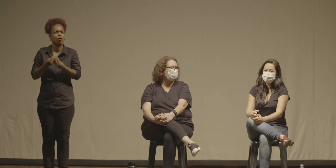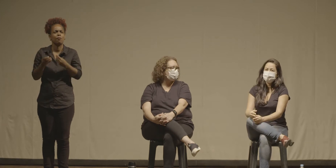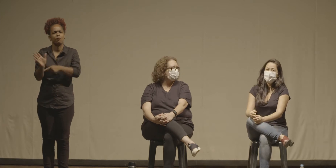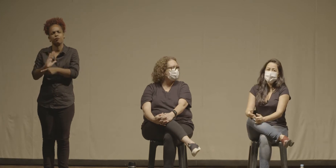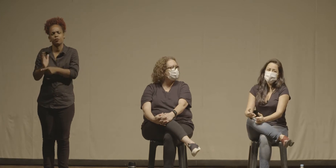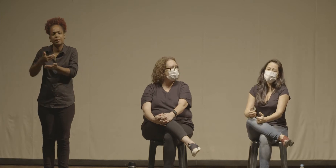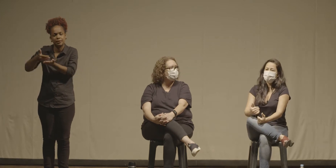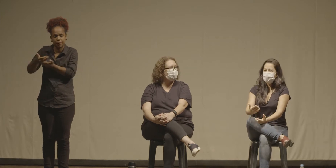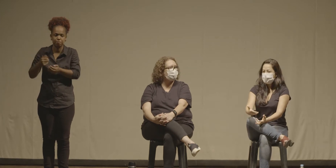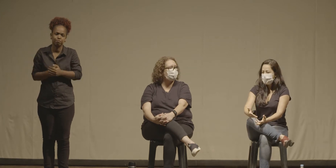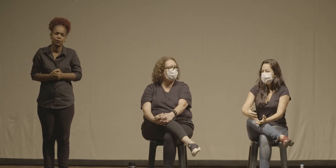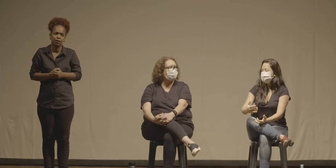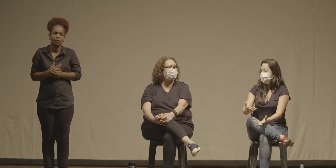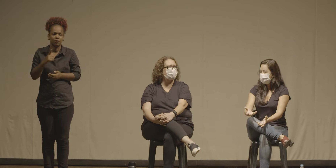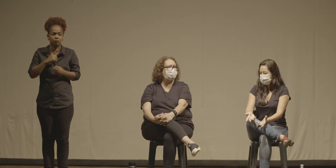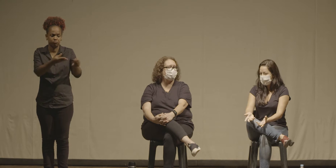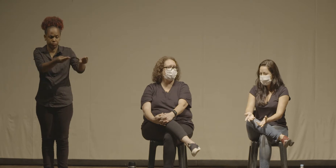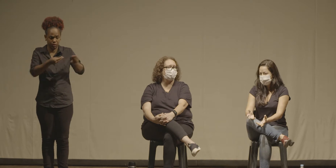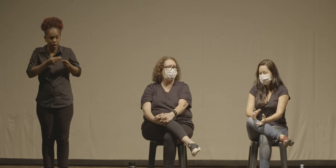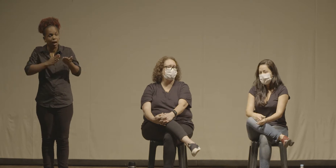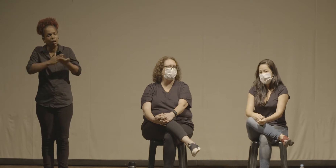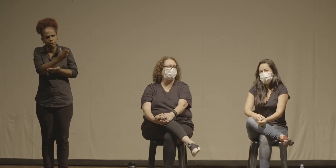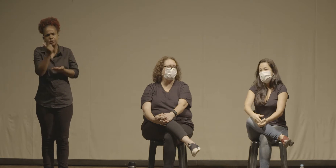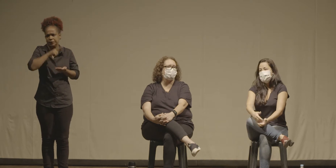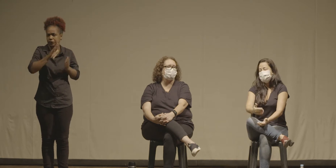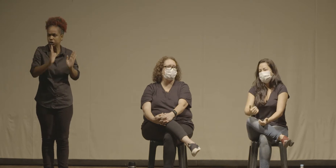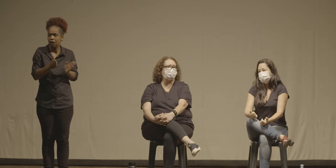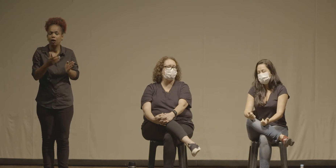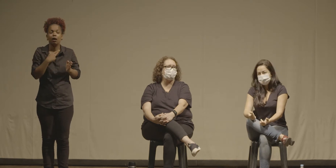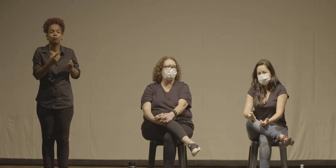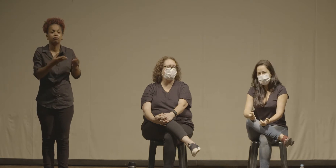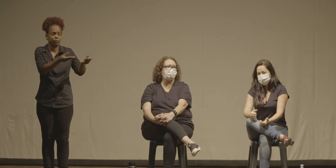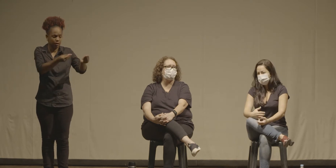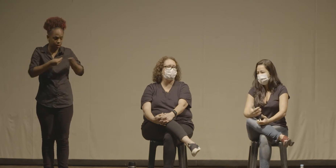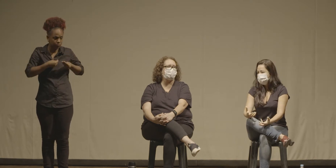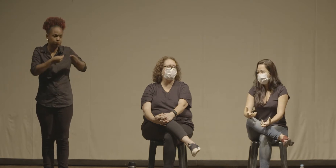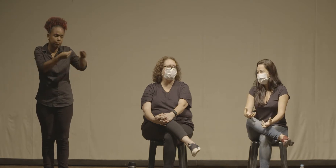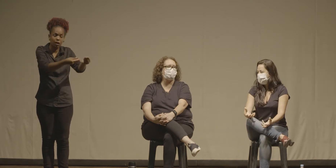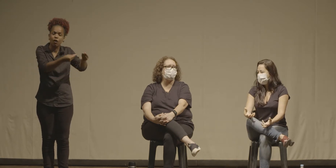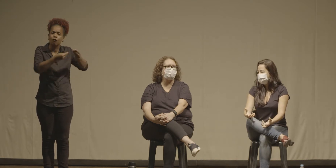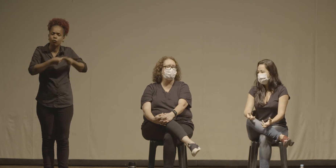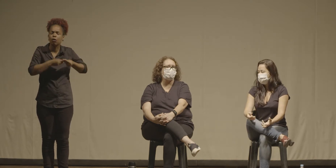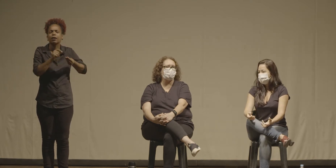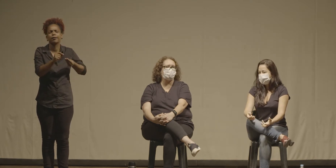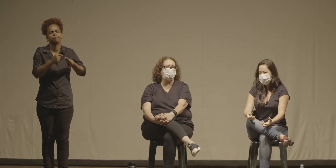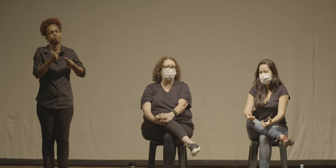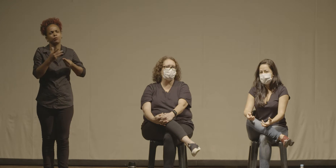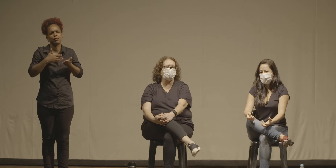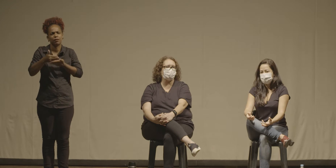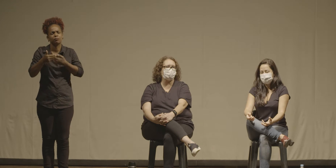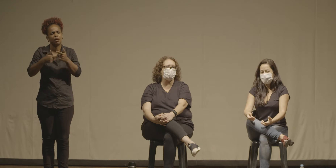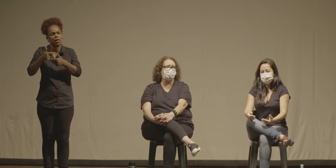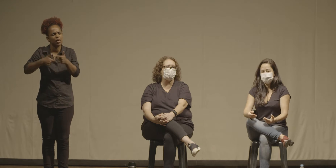inicialmente? Esse roteiro foi entregue, ele foi aprovado. E quando ele voltou para a gente começou a trabalhar de maneira